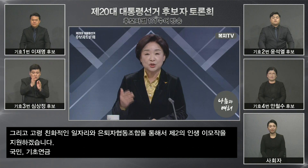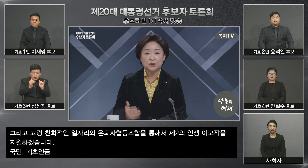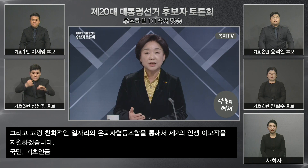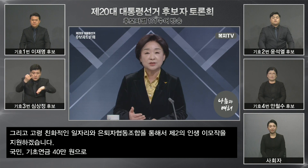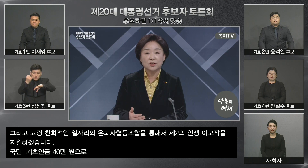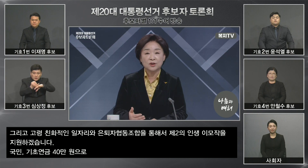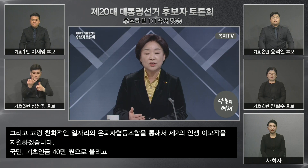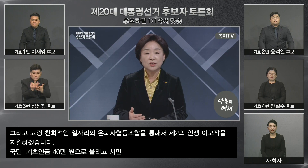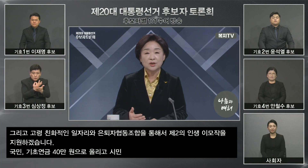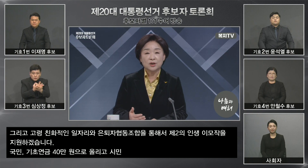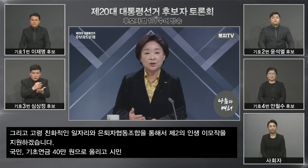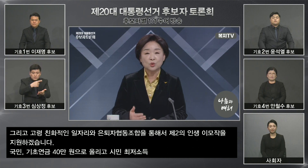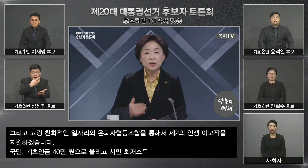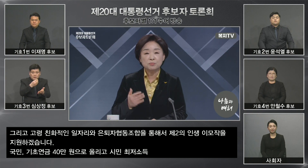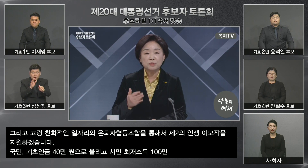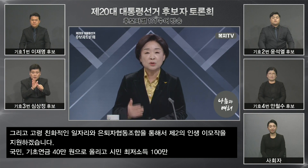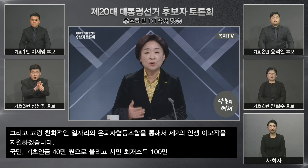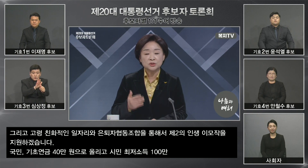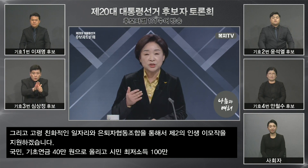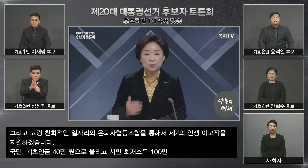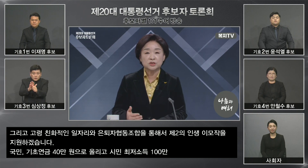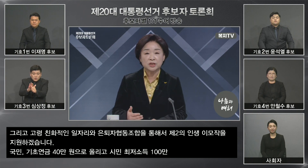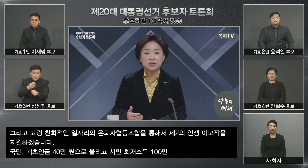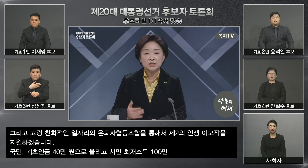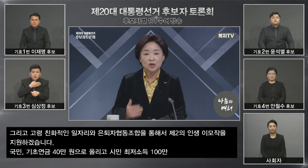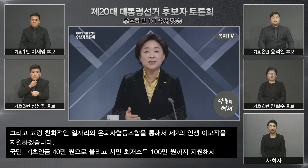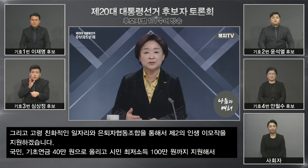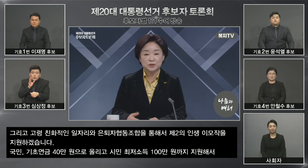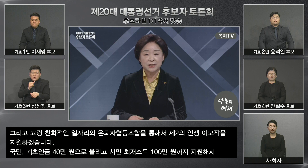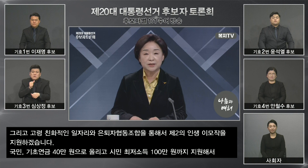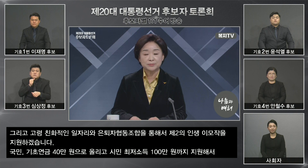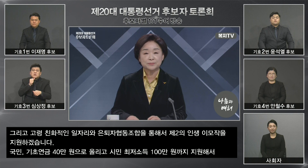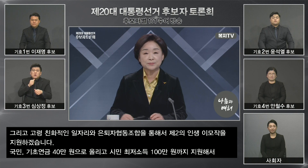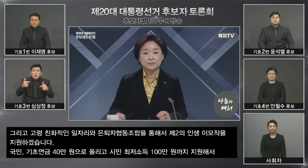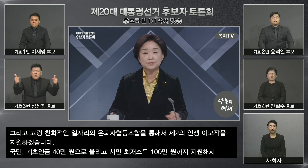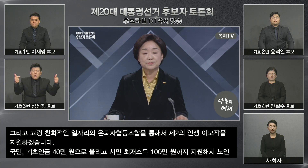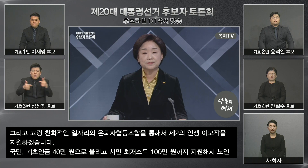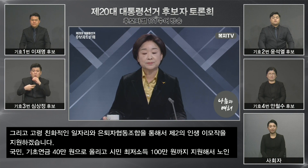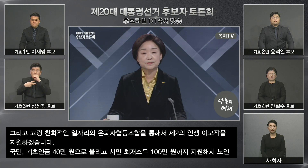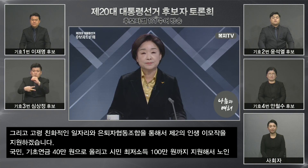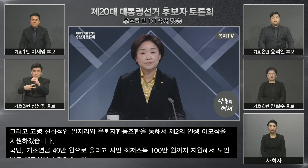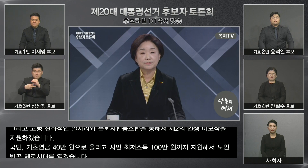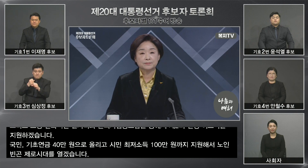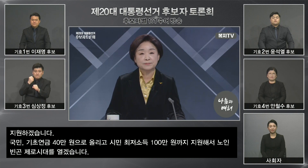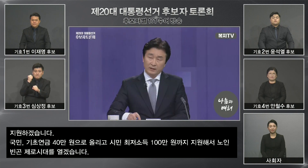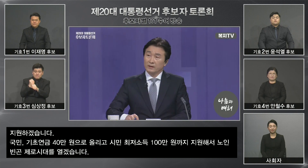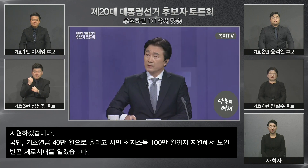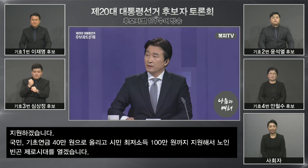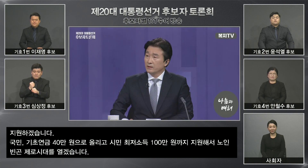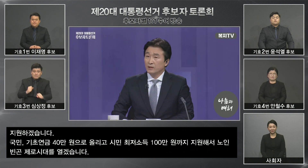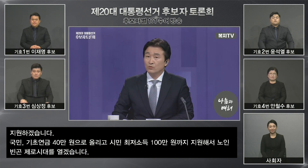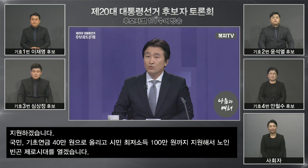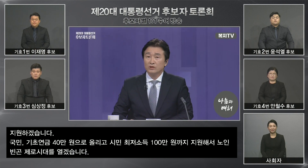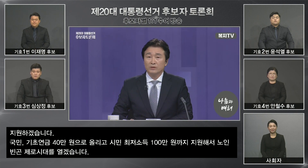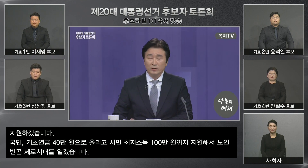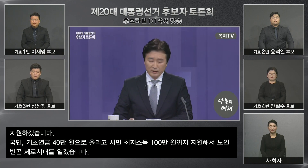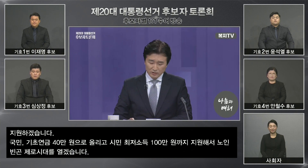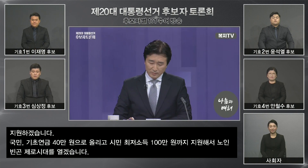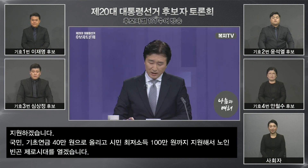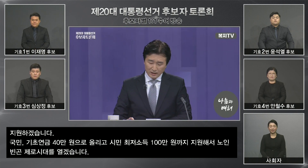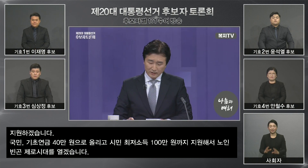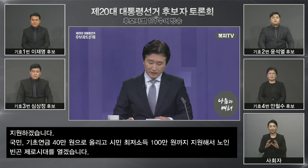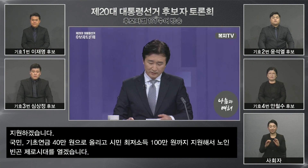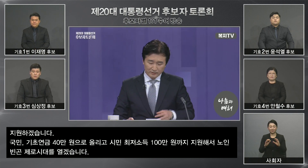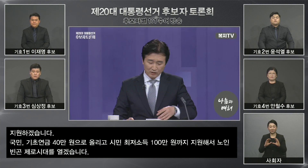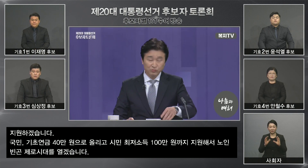원까지 지원해서 노인 빈곤 제로 시대를 열겠습니다. 네. 인구 절벽